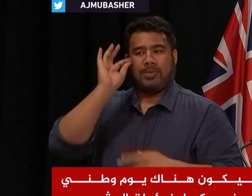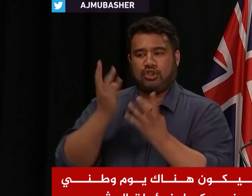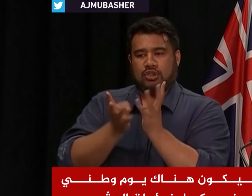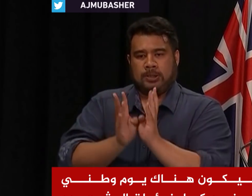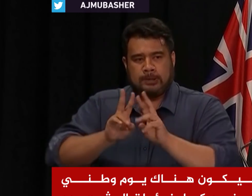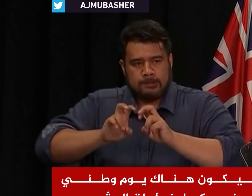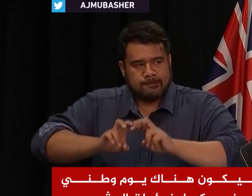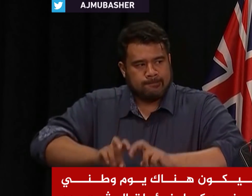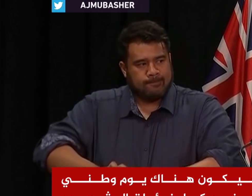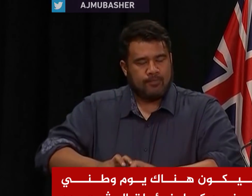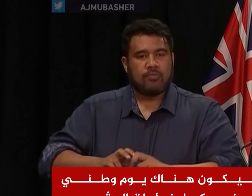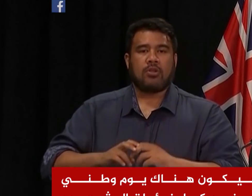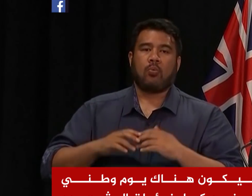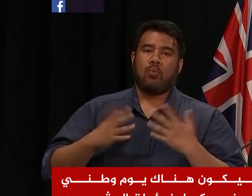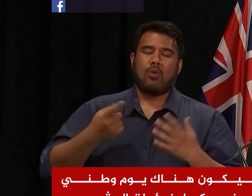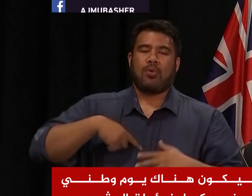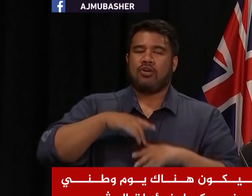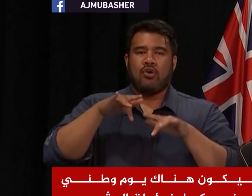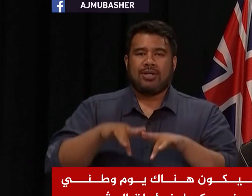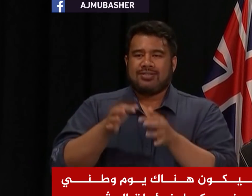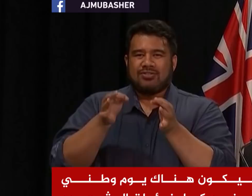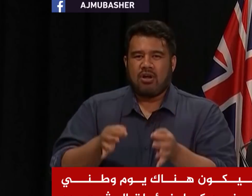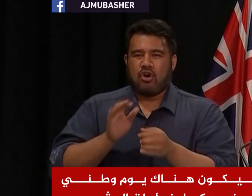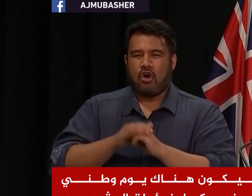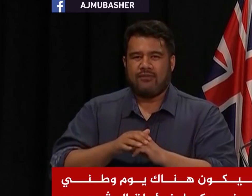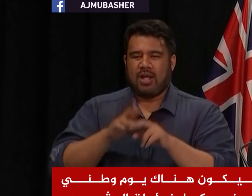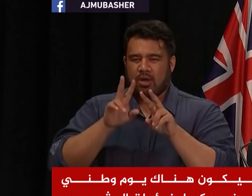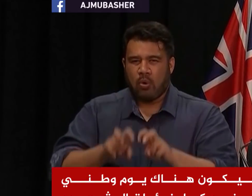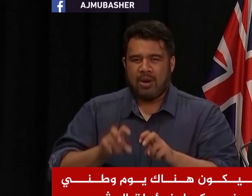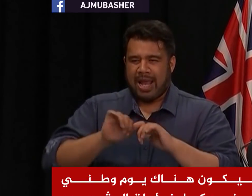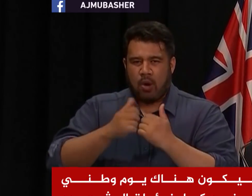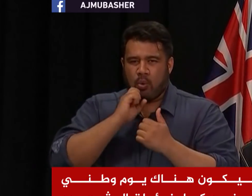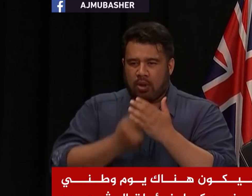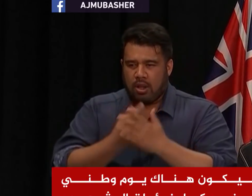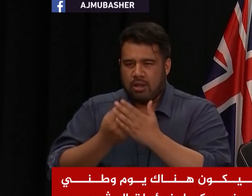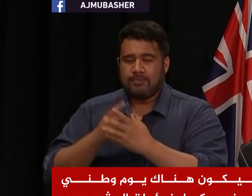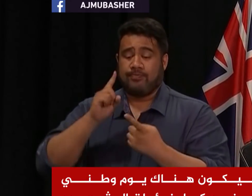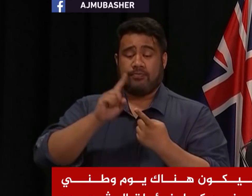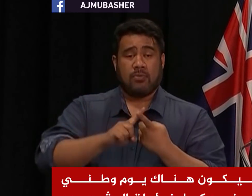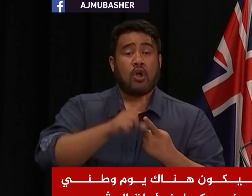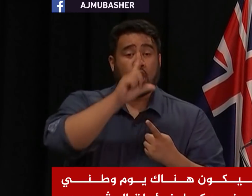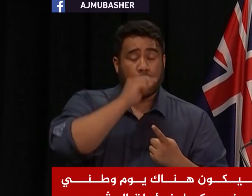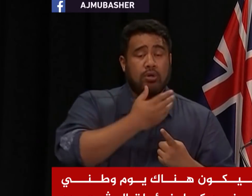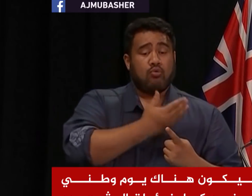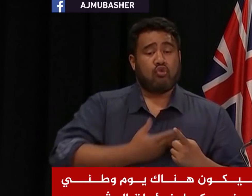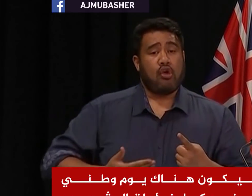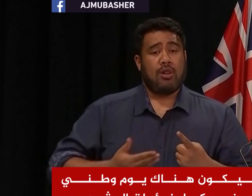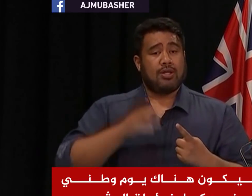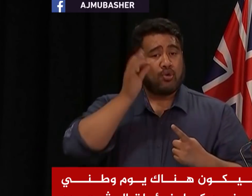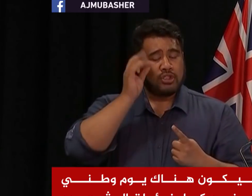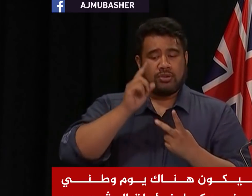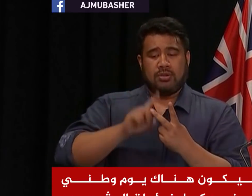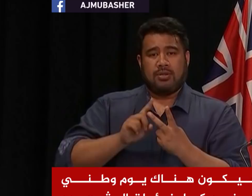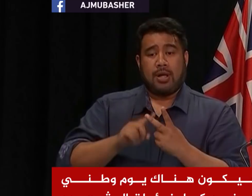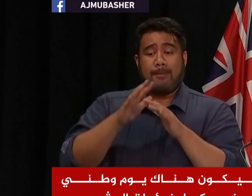نحن لم نتخذ قرارا محددا حول طبيعة التحقيق. هناك ثلاثة خيارات: